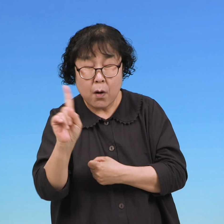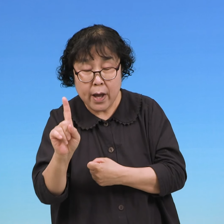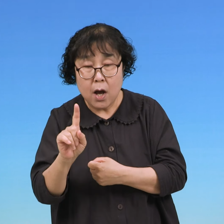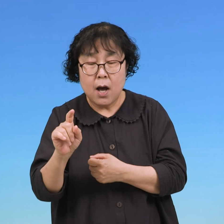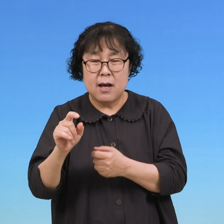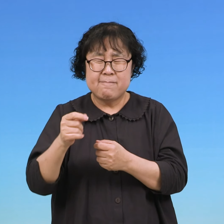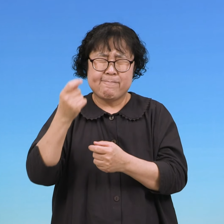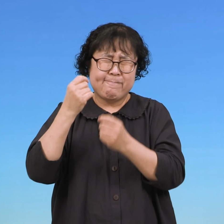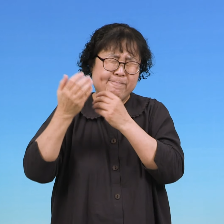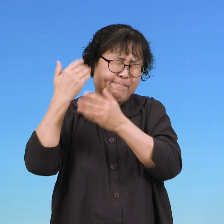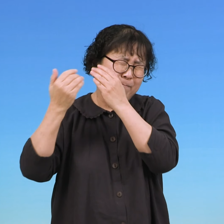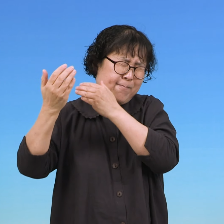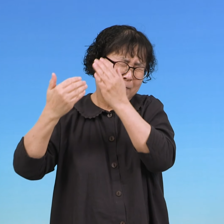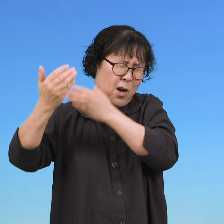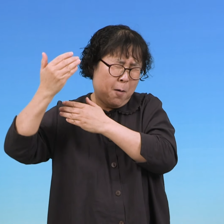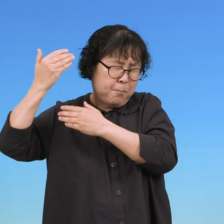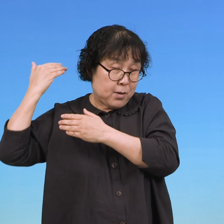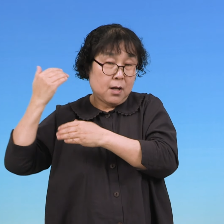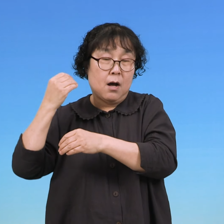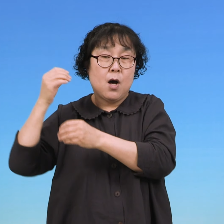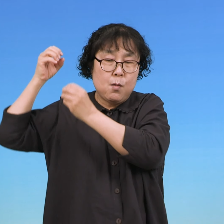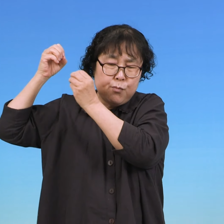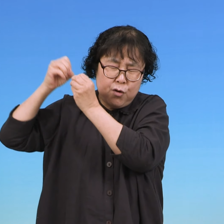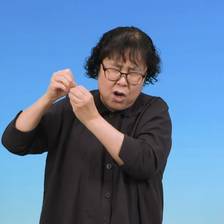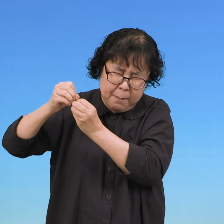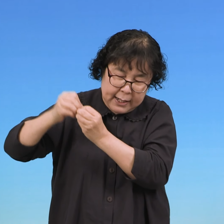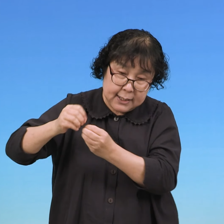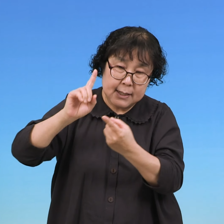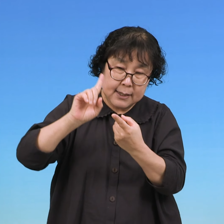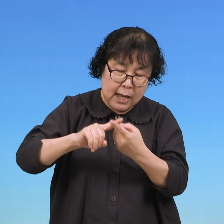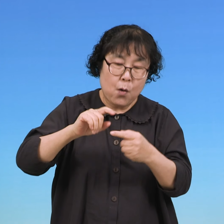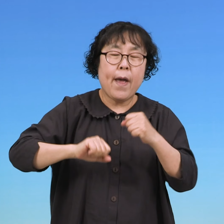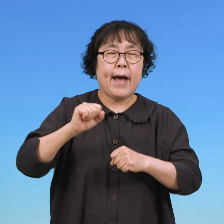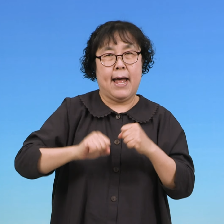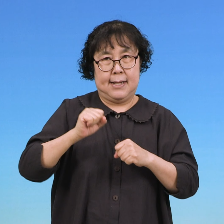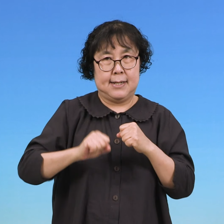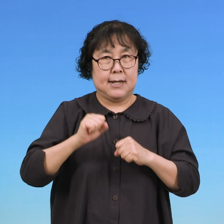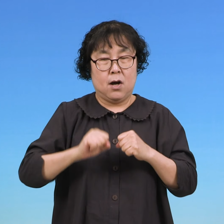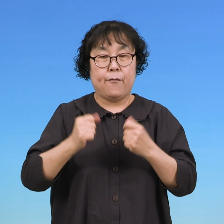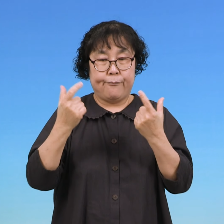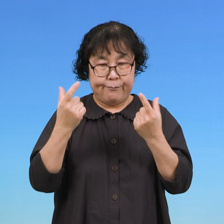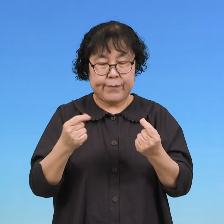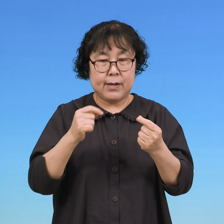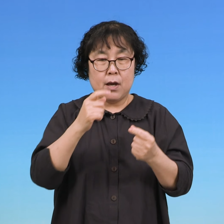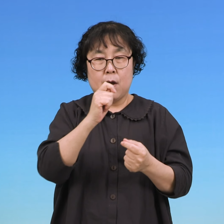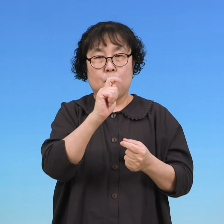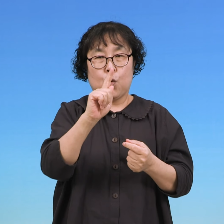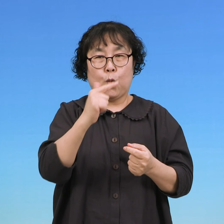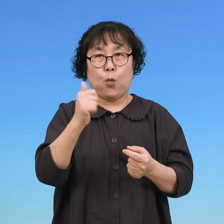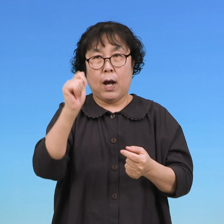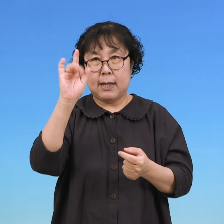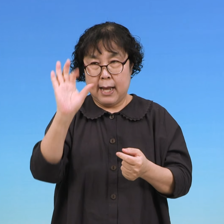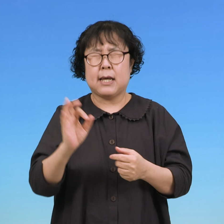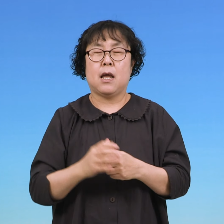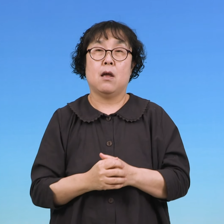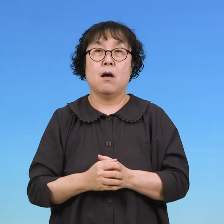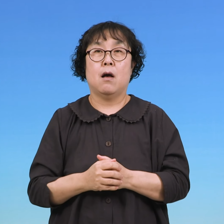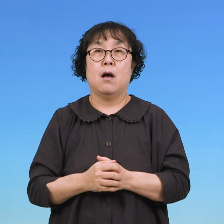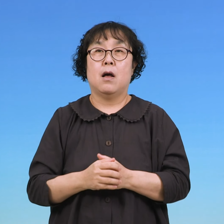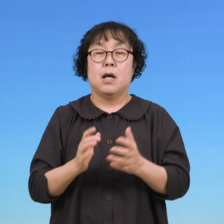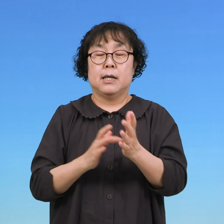관행이래요. 오래전부터 해오는 대로 함, 이게 예수님 오셨던 그 시대에 그 종교